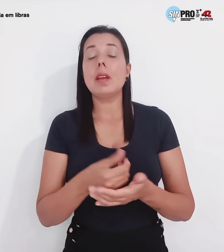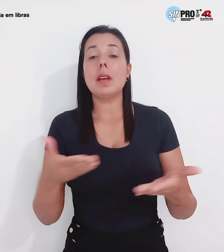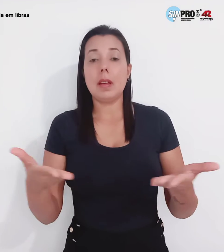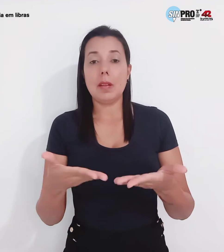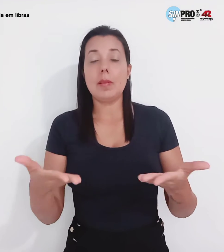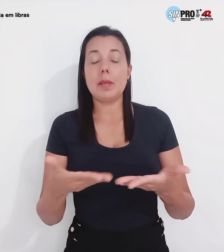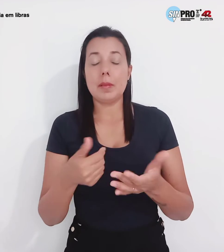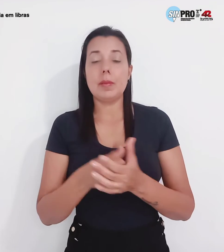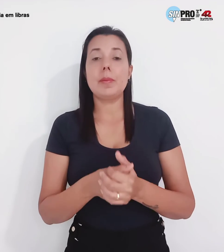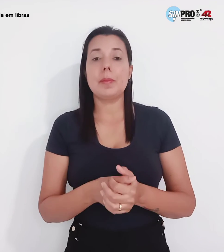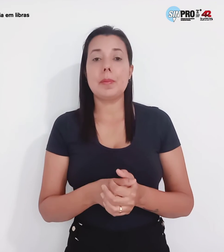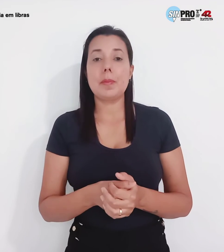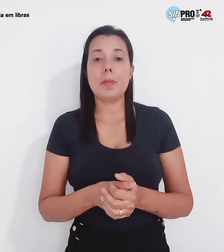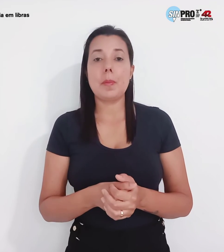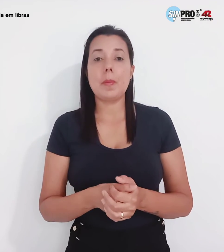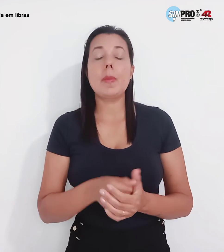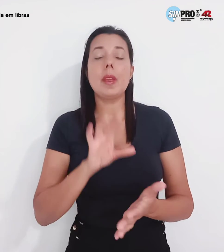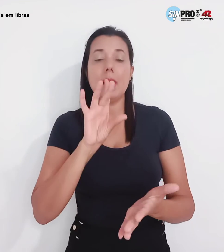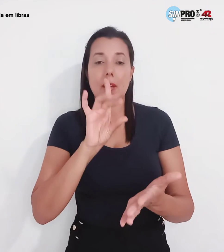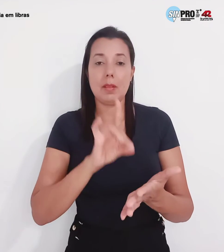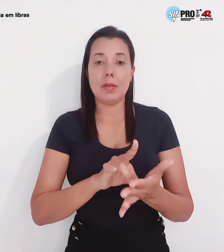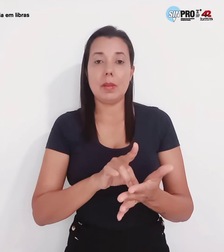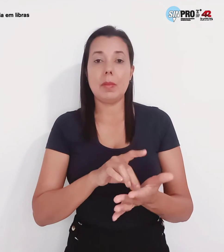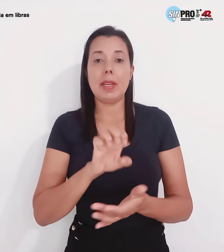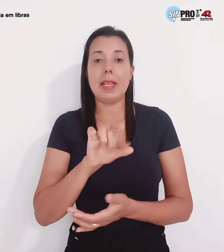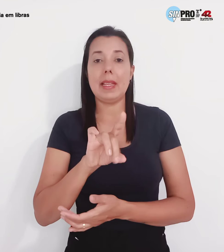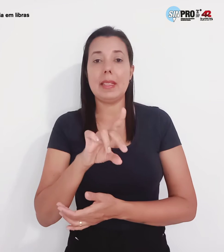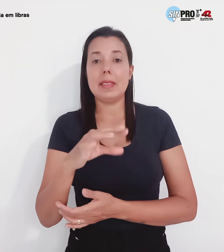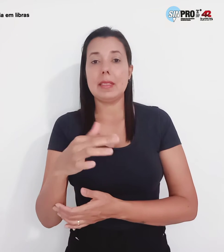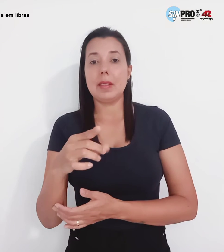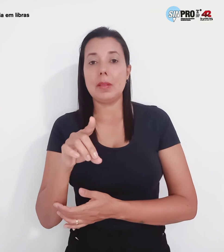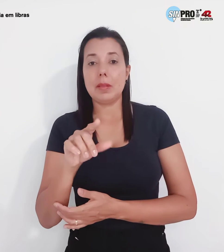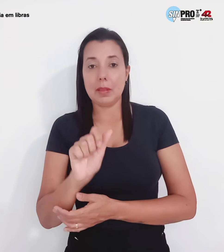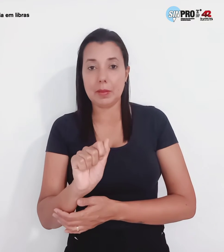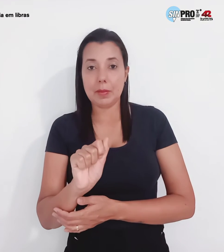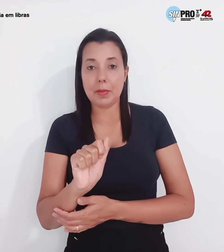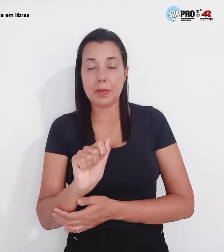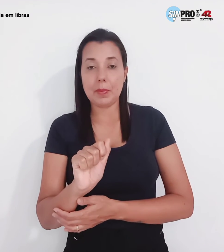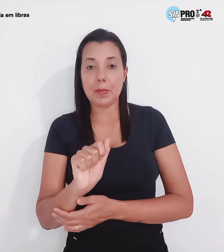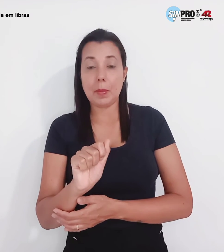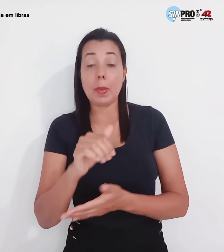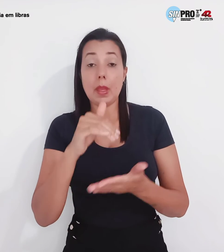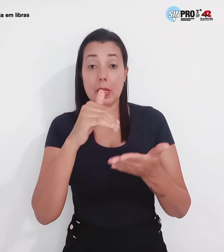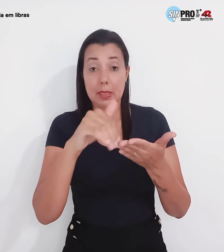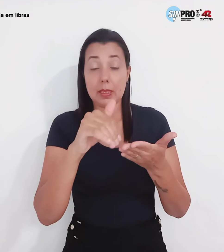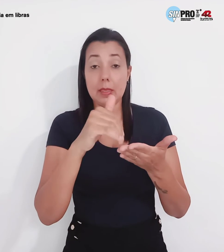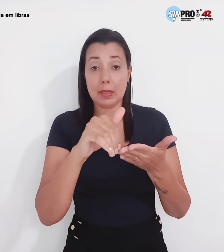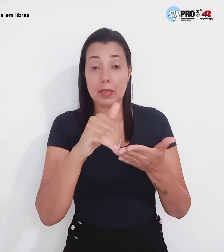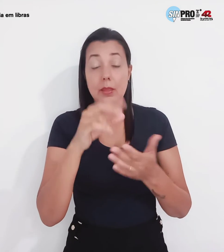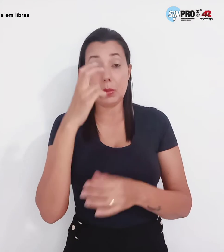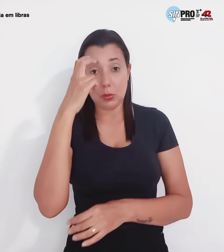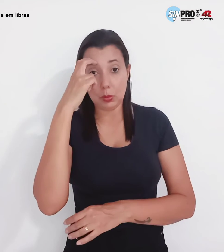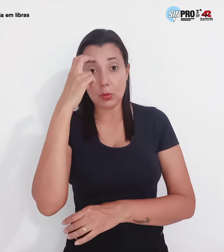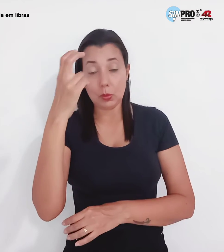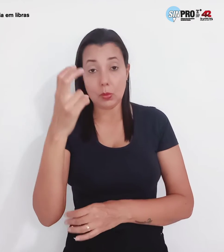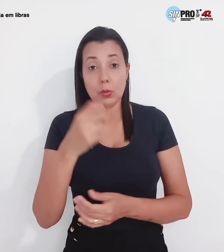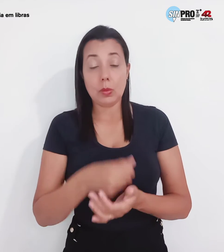conjuntura, afirma Eliceuda. A Secretaria de Cultura do